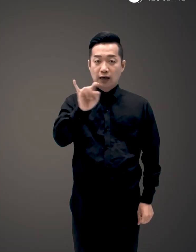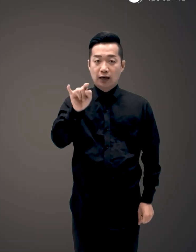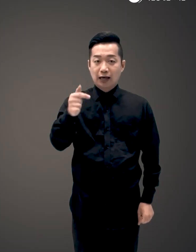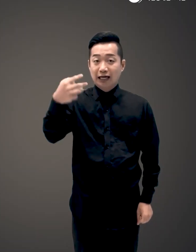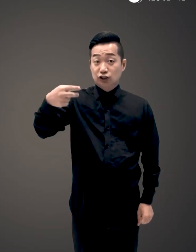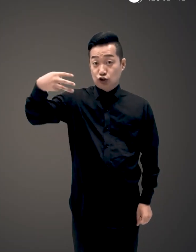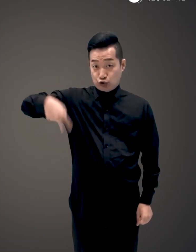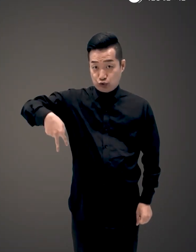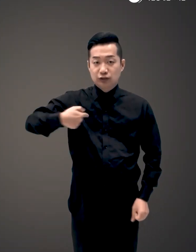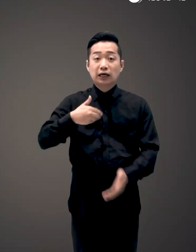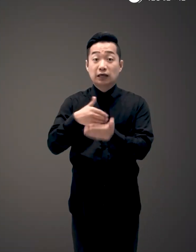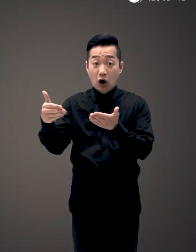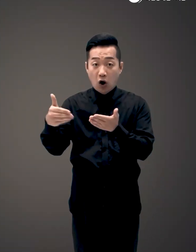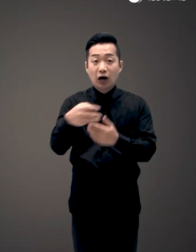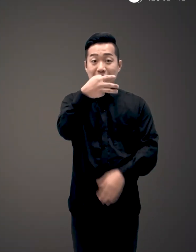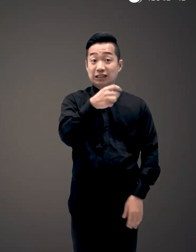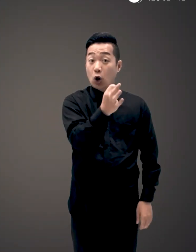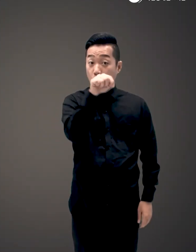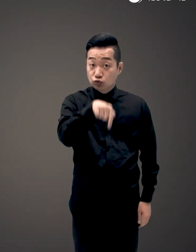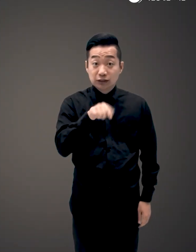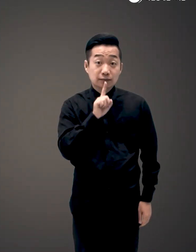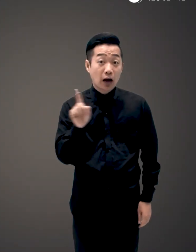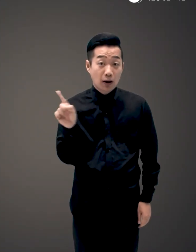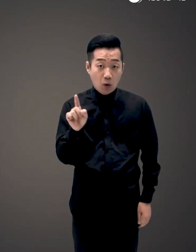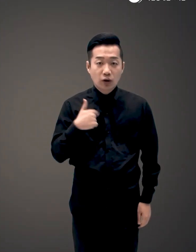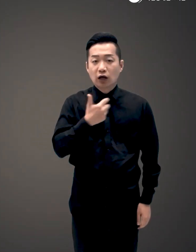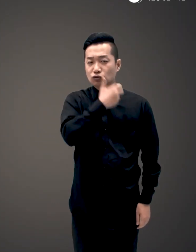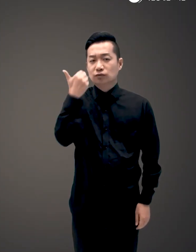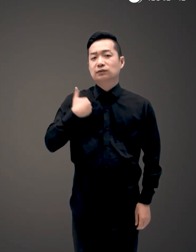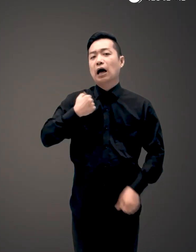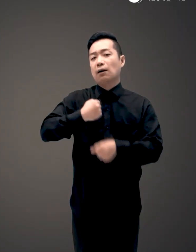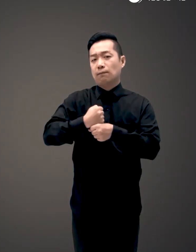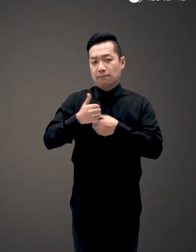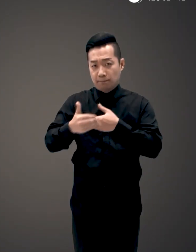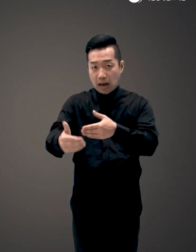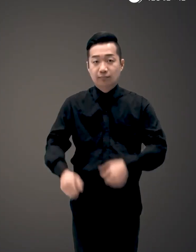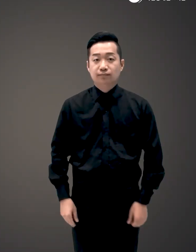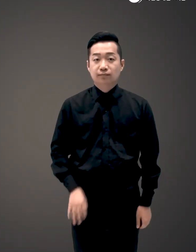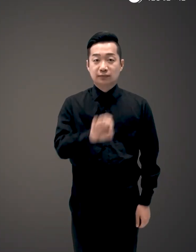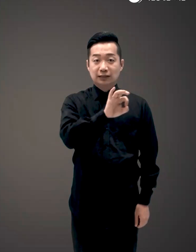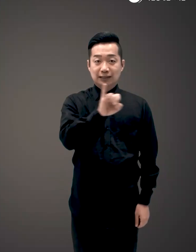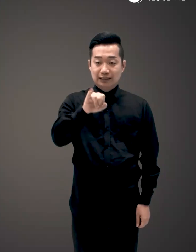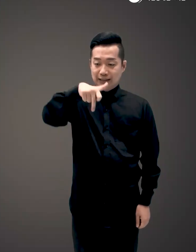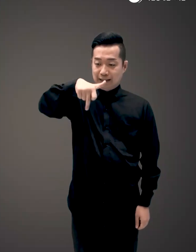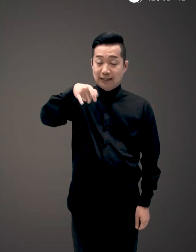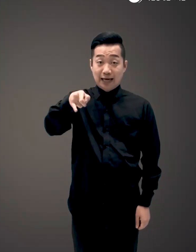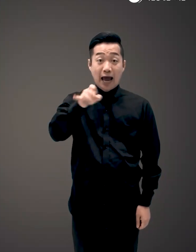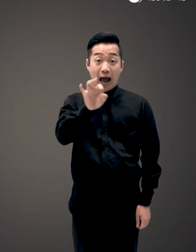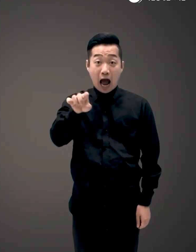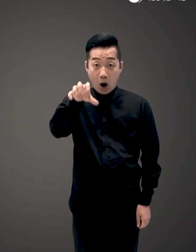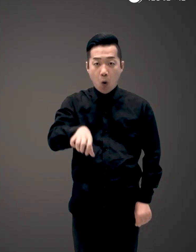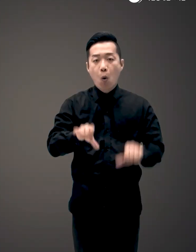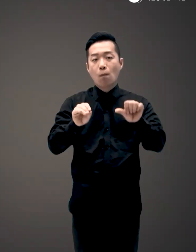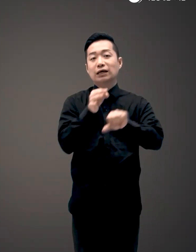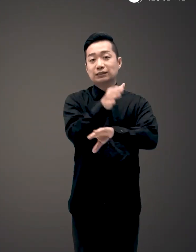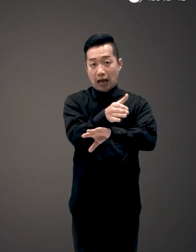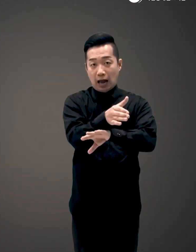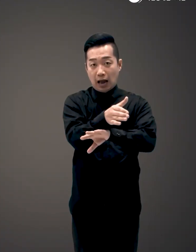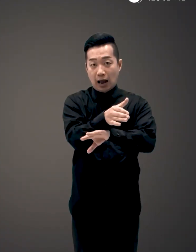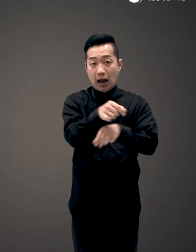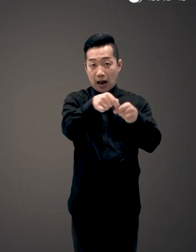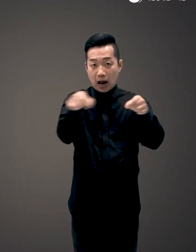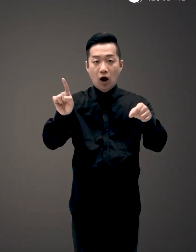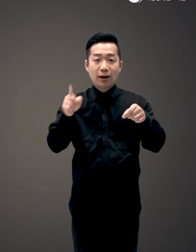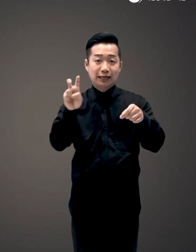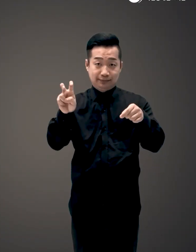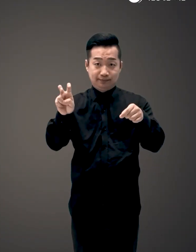앤드류를 그리다. 드로우 앤드류는 내가 꿈꾸는 나를 그려나간다는 뜻이다. 그리고 이케아에서 5만 원을 주고 구입한